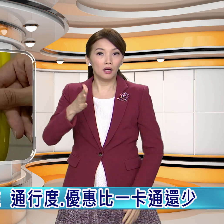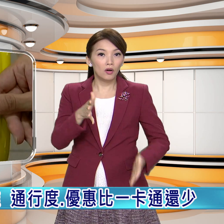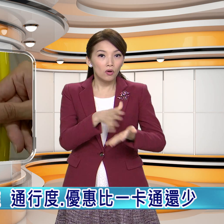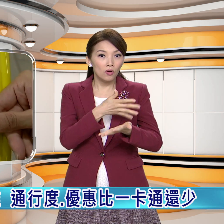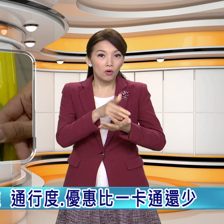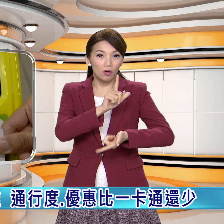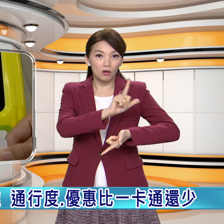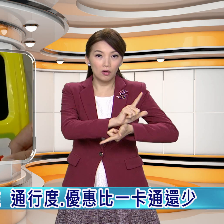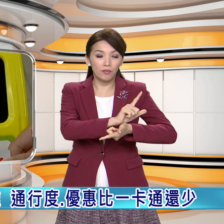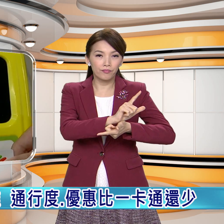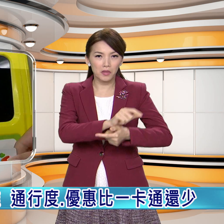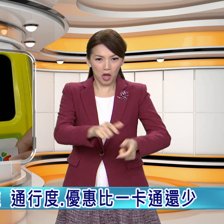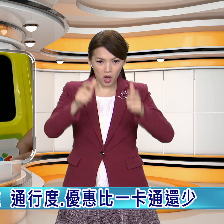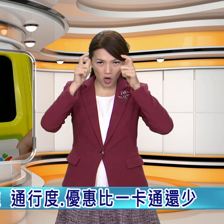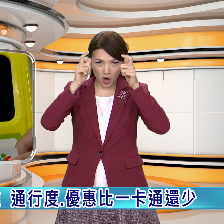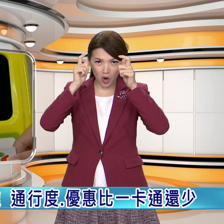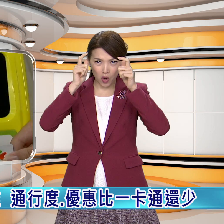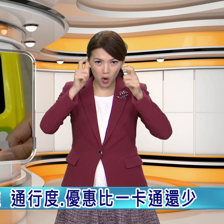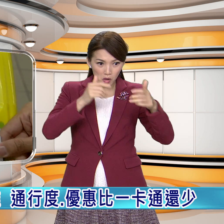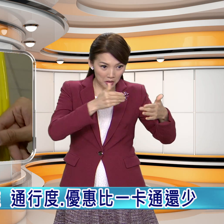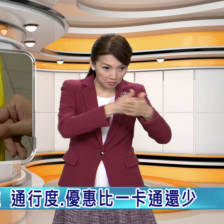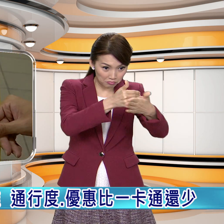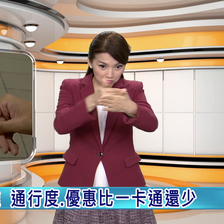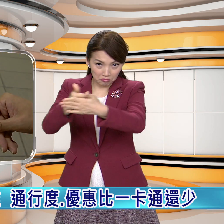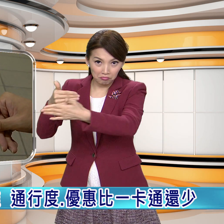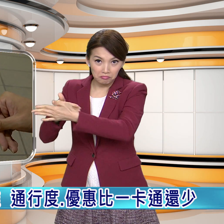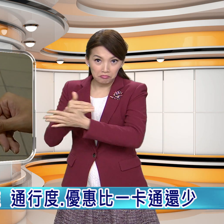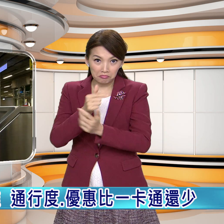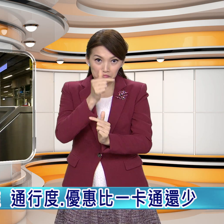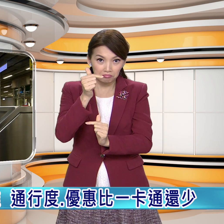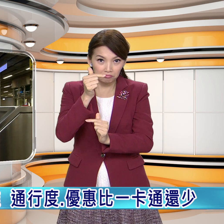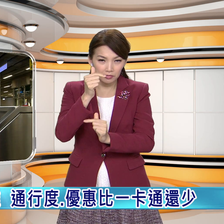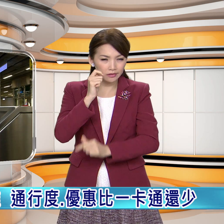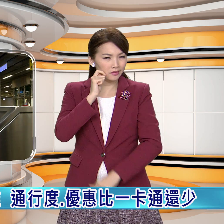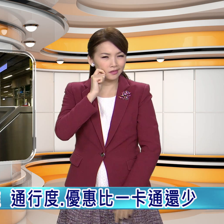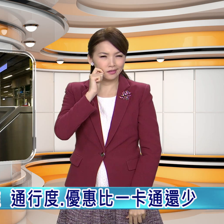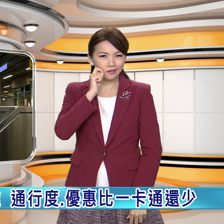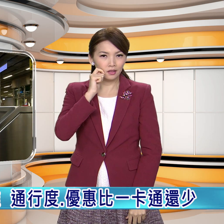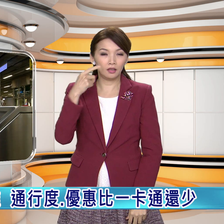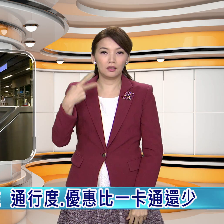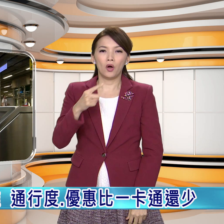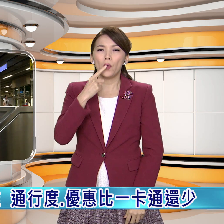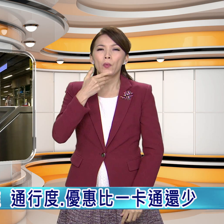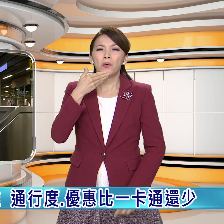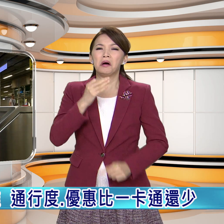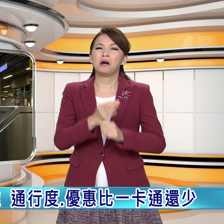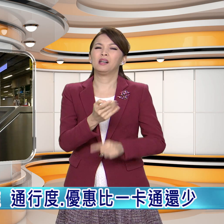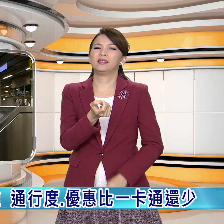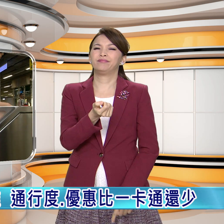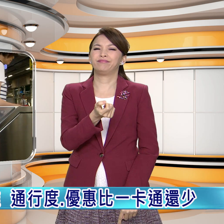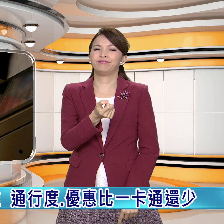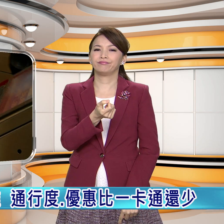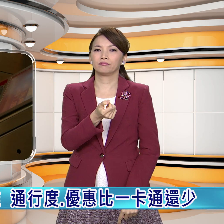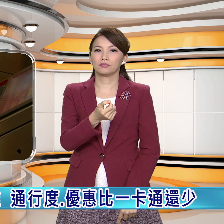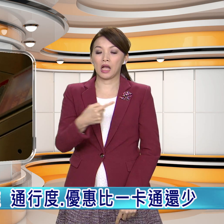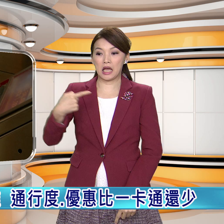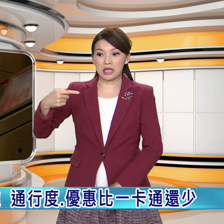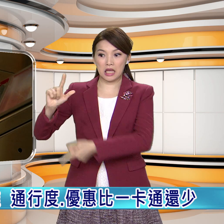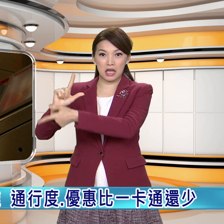用。不过悠游卡在高雄的通行度和优惠却是比一卡通还要来得